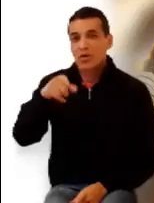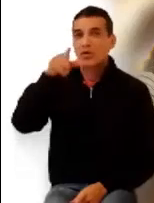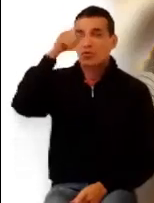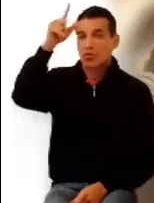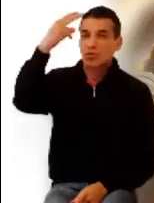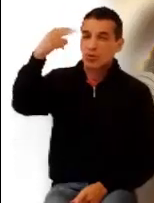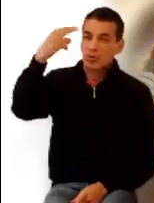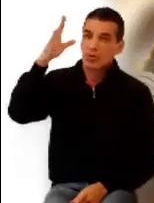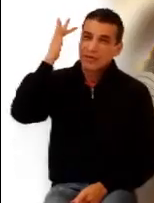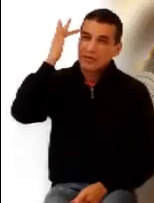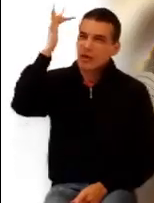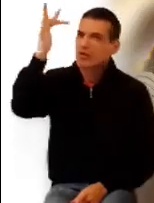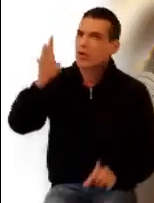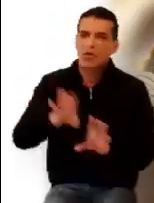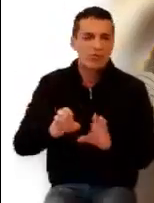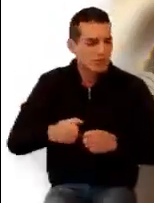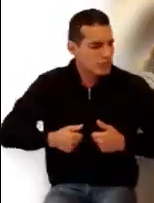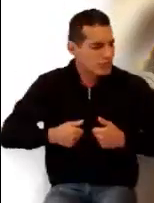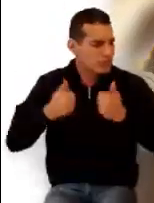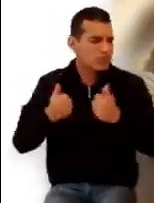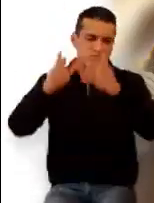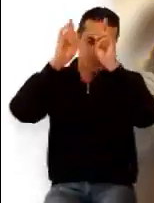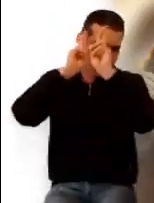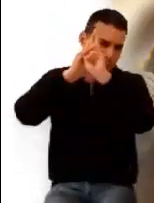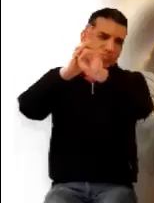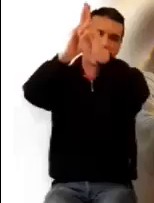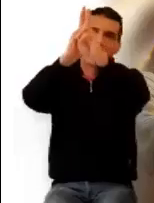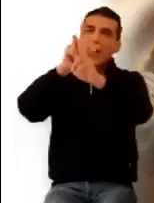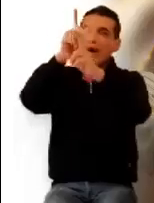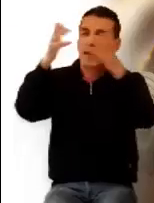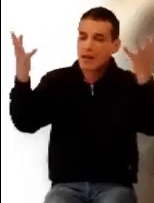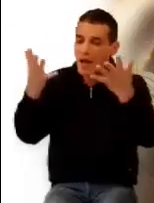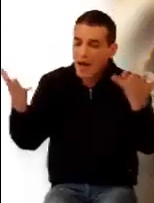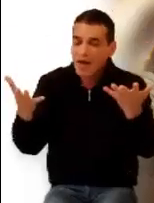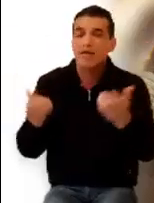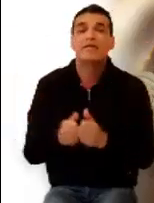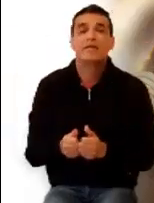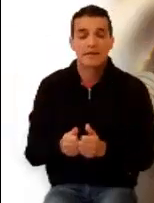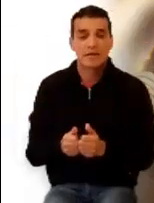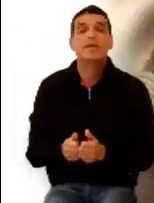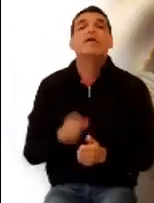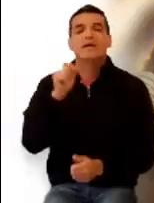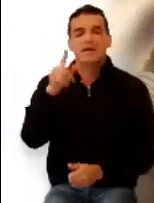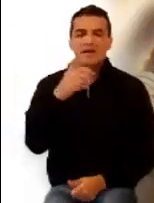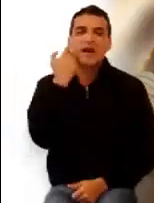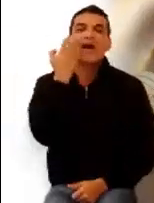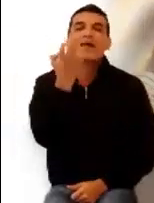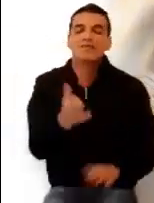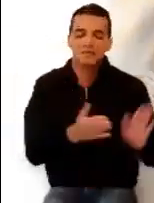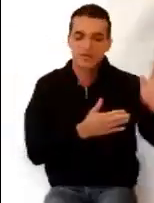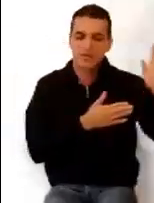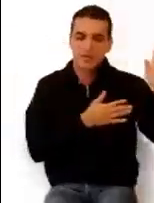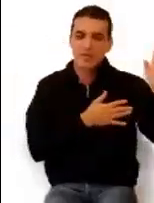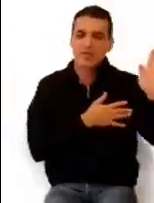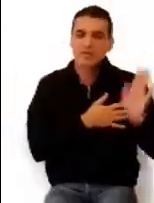santificar su nombre, lo alabamos como creador y liberador, y nos comprometemos a asemejarnos a